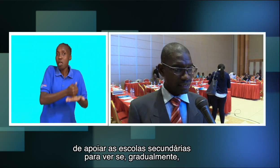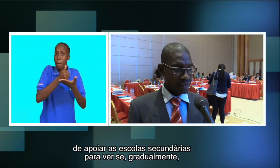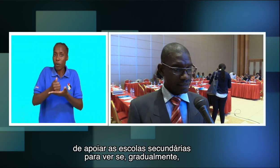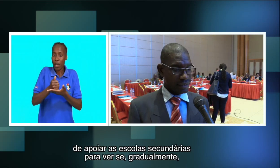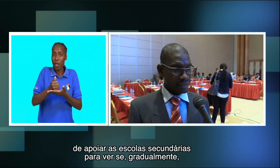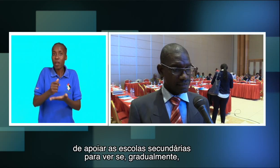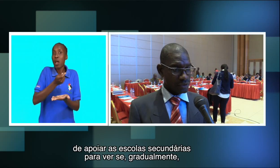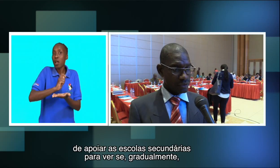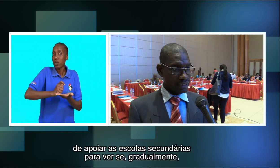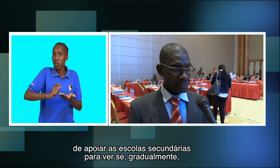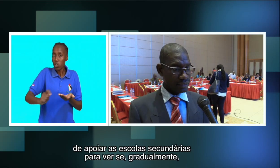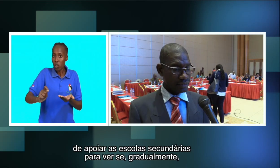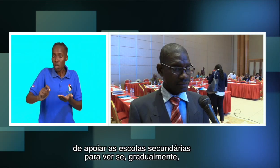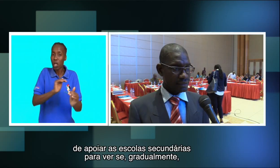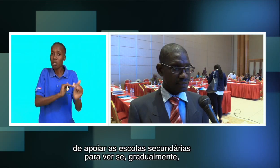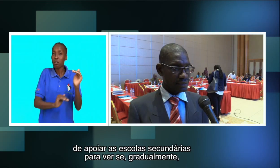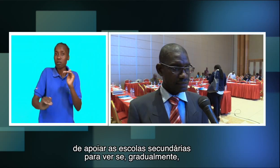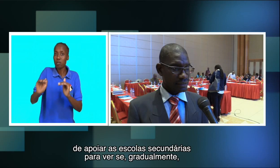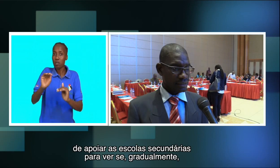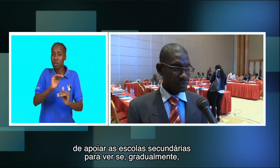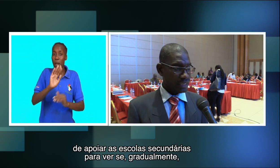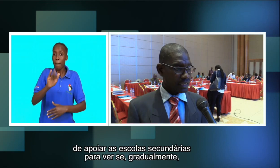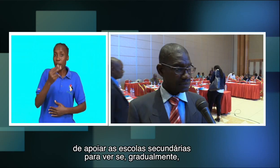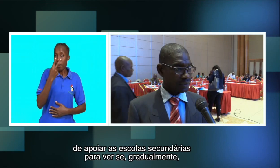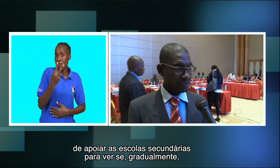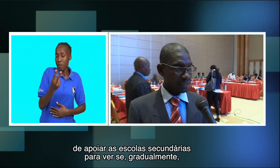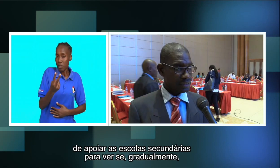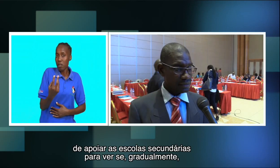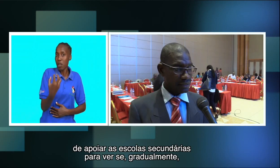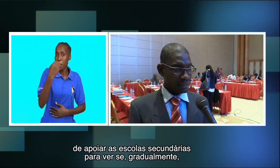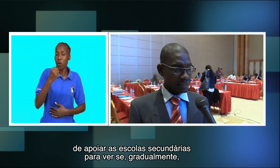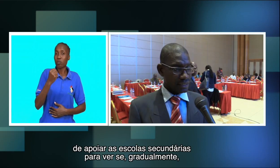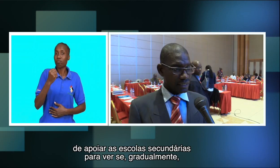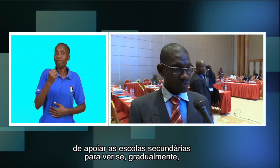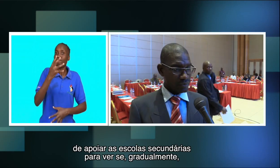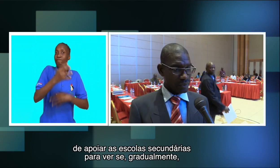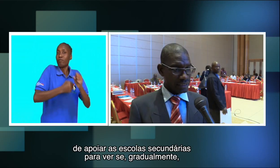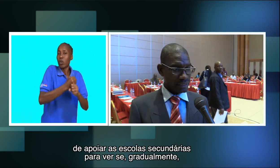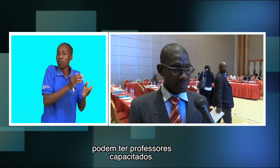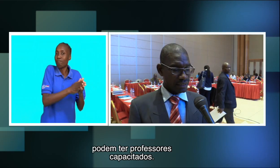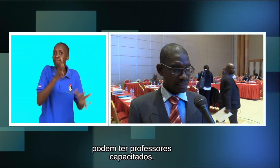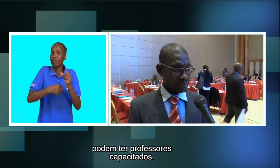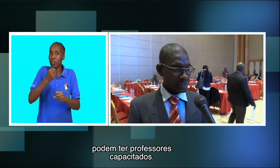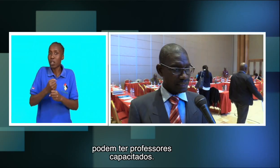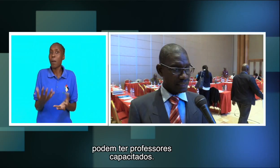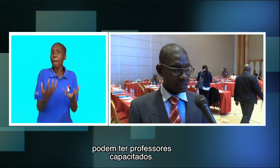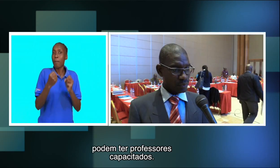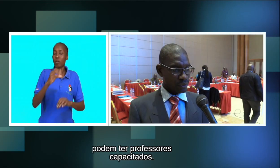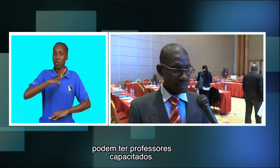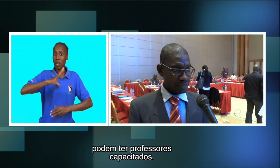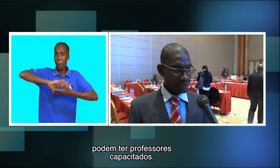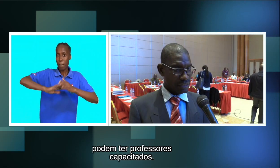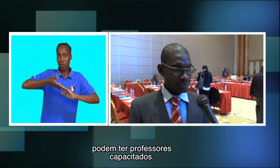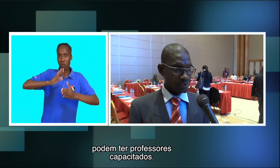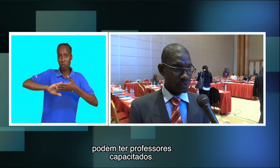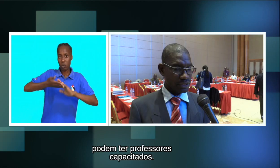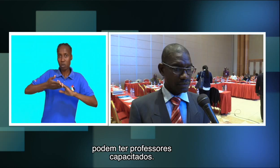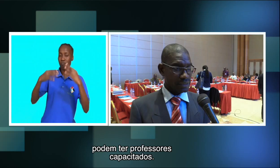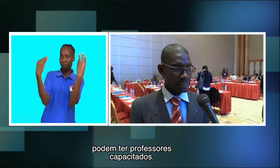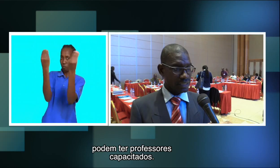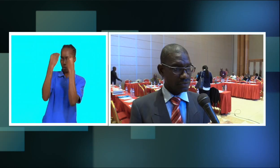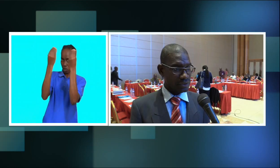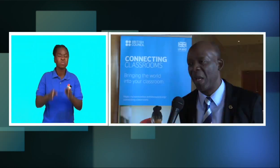apoiar as escolas secundárias para ver se gradualmente, realmente elas possam ter